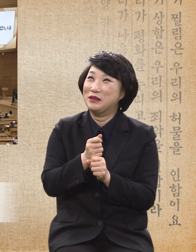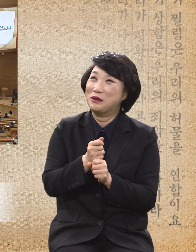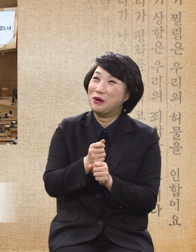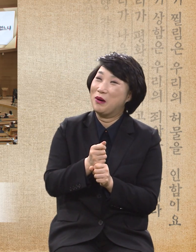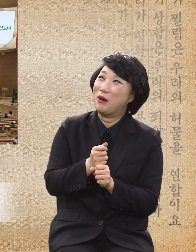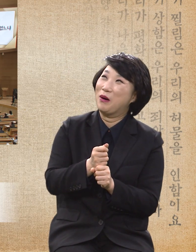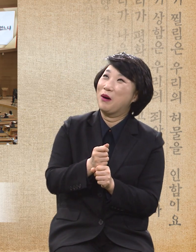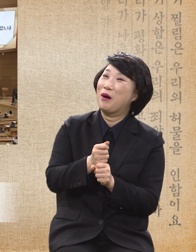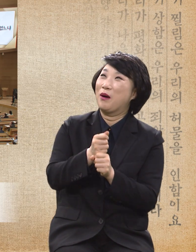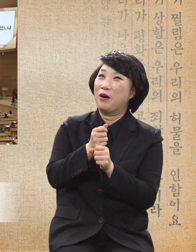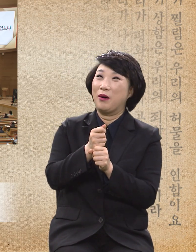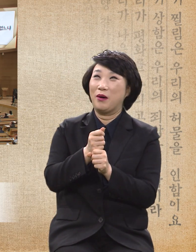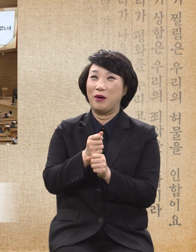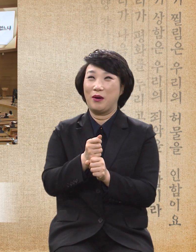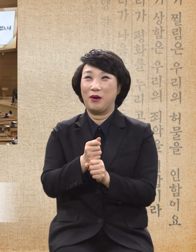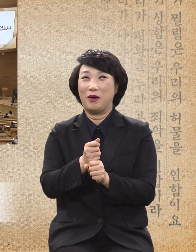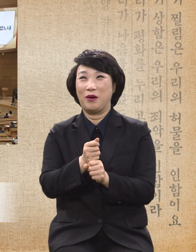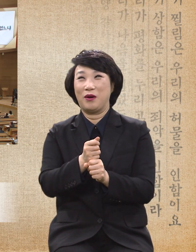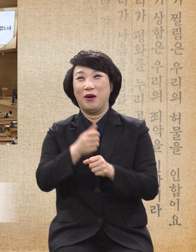손에 들고